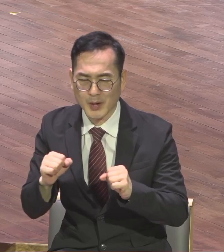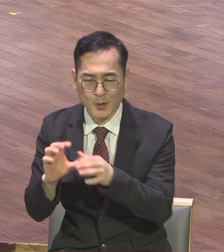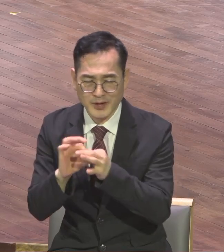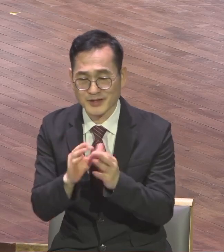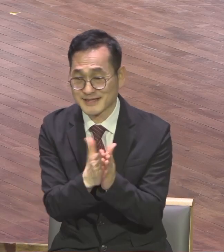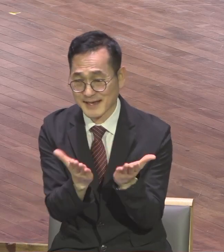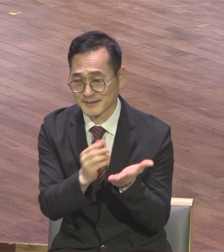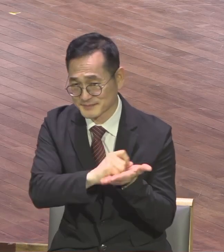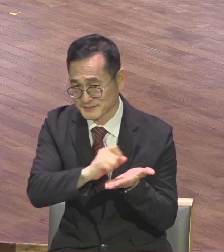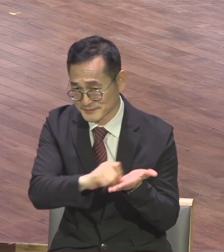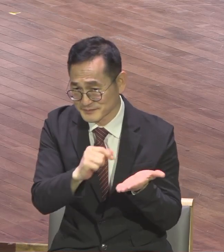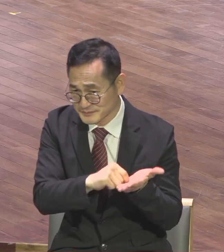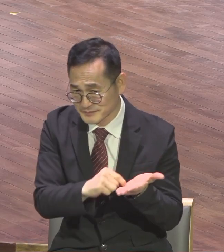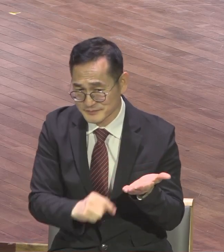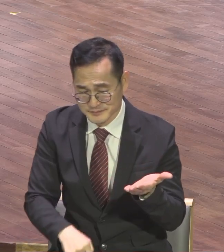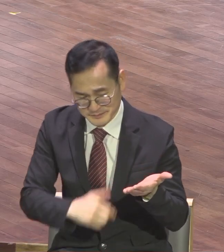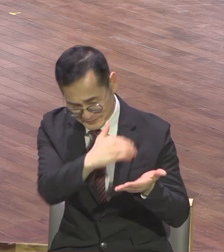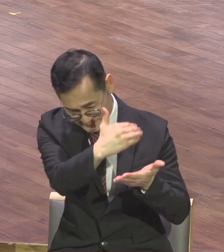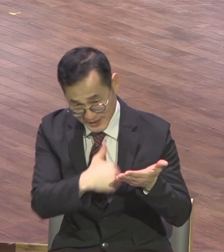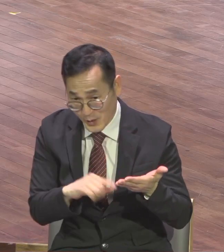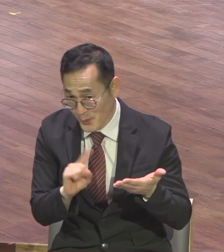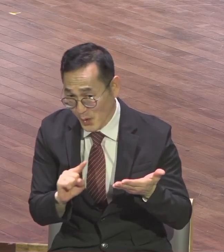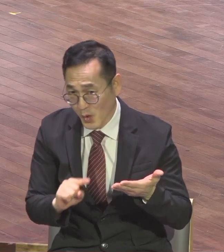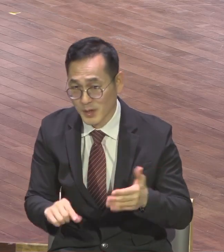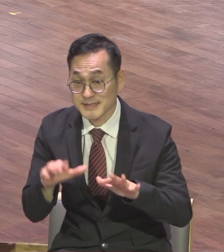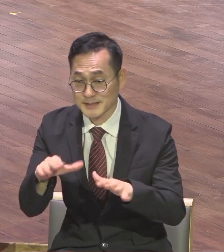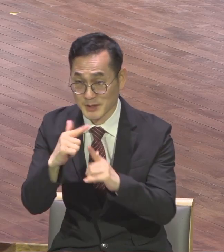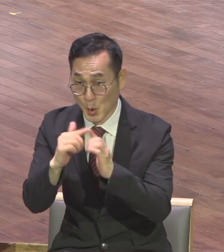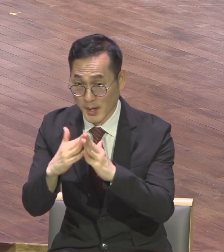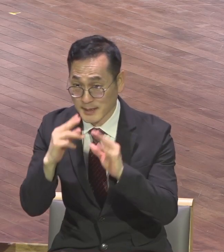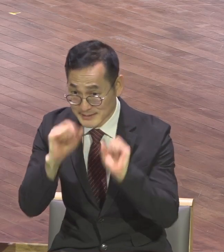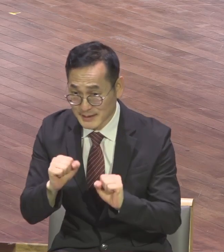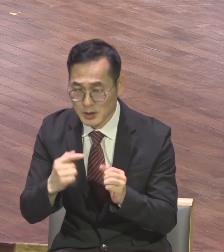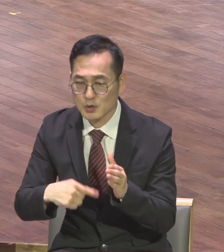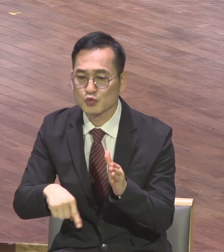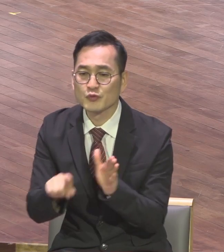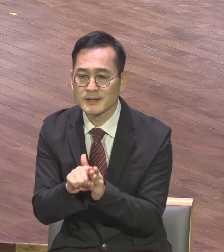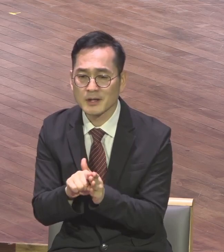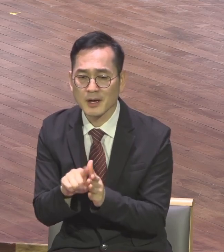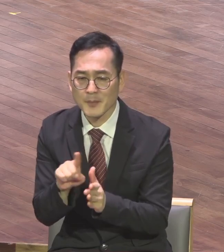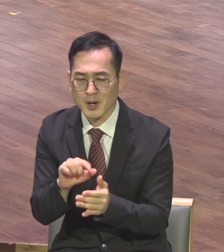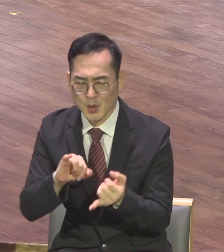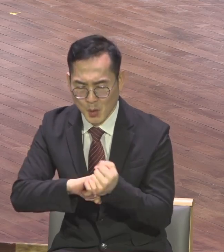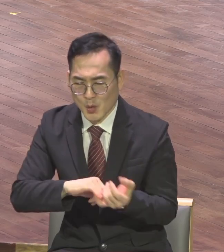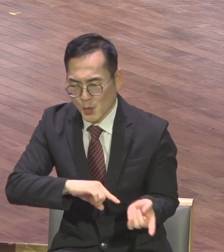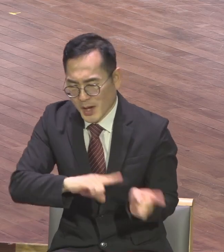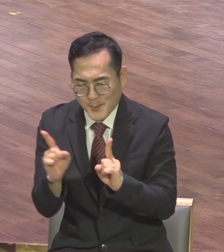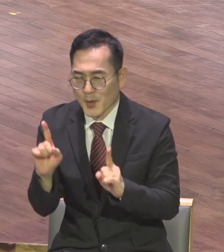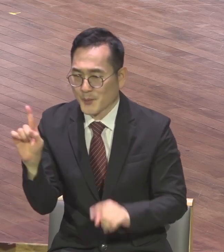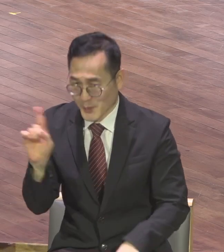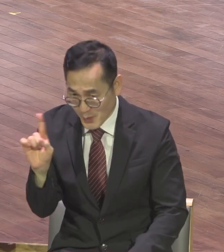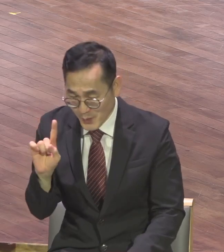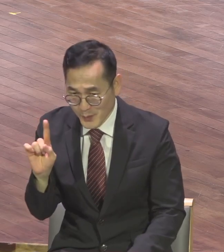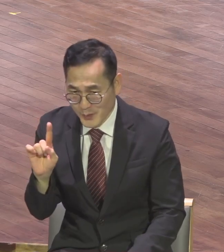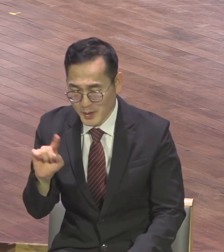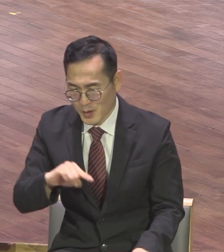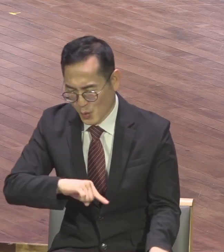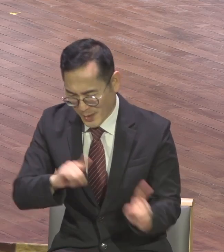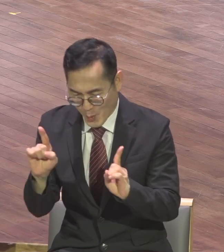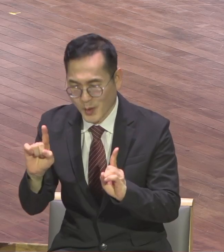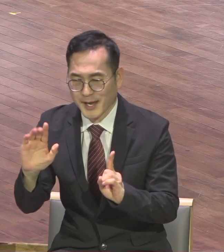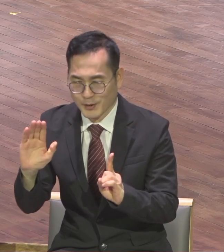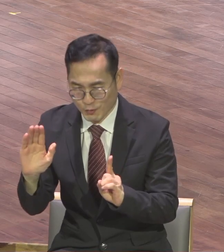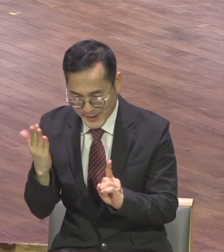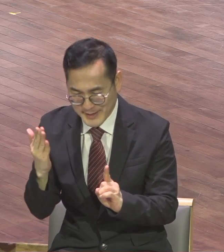가운데 이 시대 교회들이 살아남으려면 반드시 회복해야 될 초대교회 특징